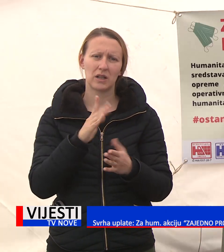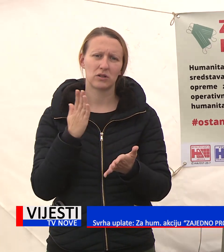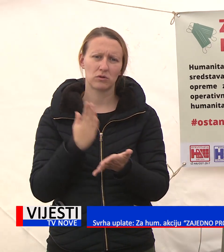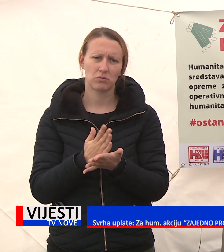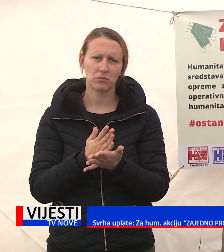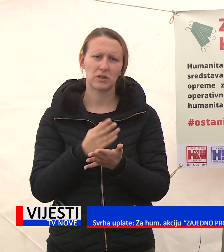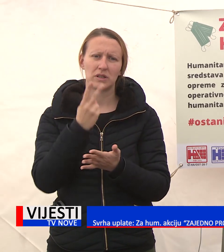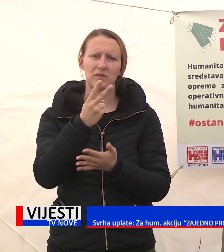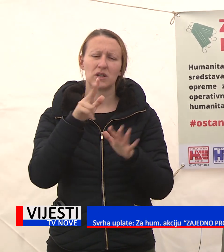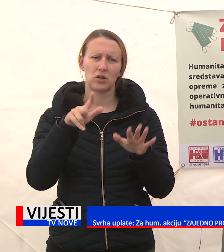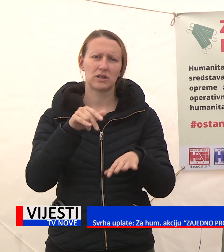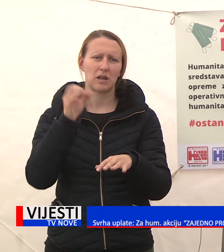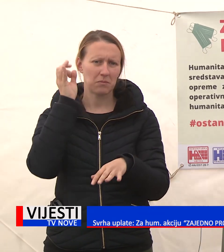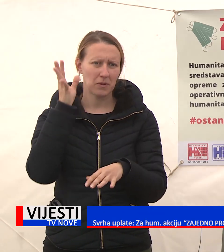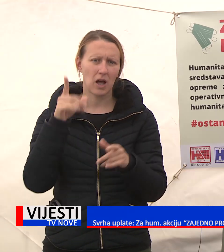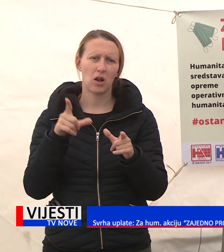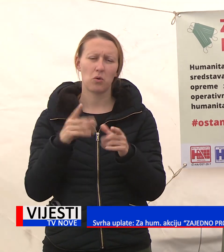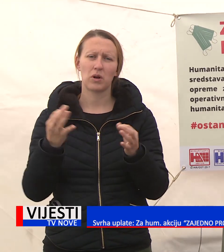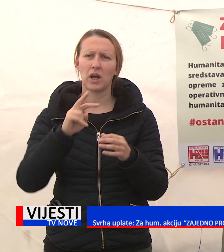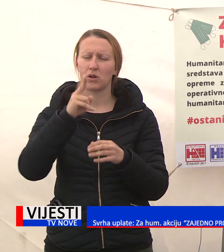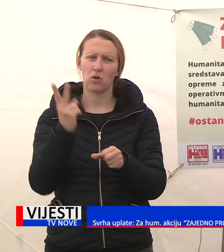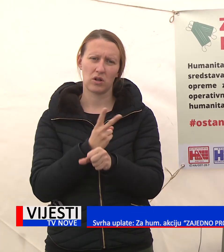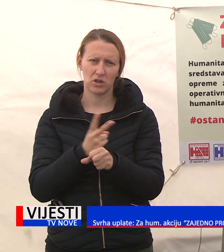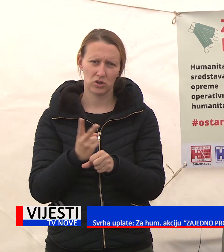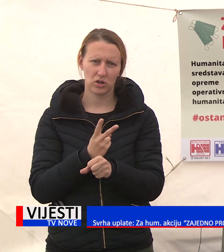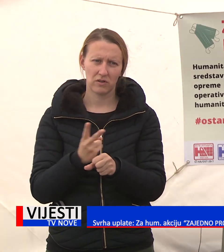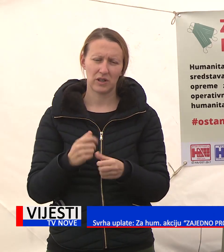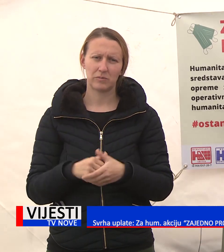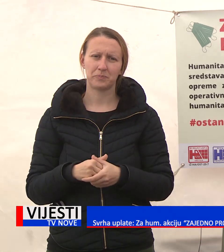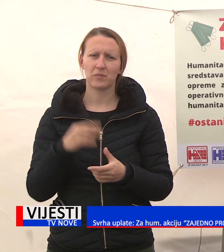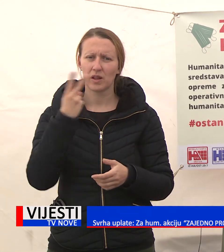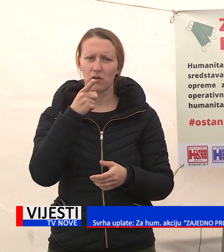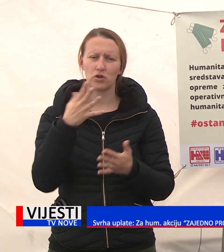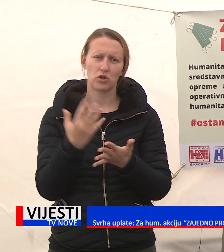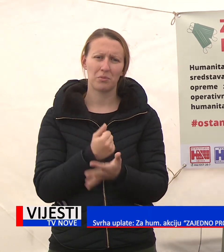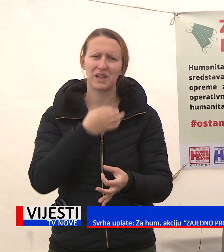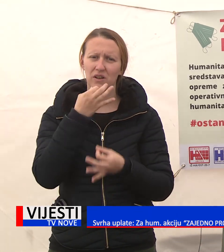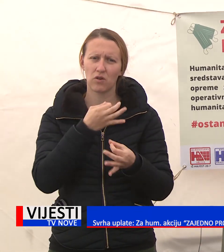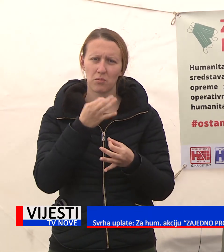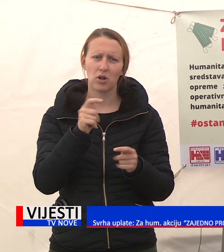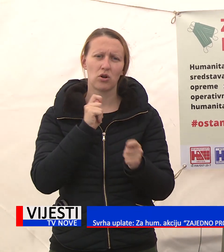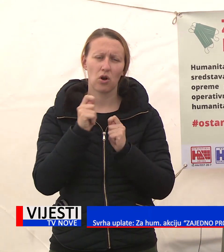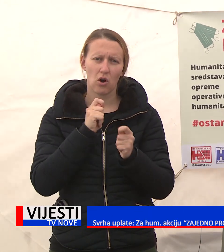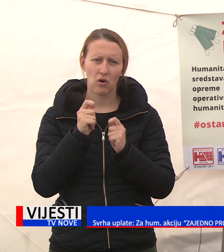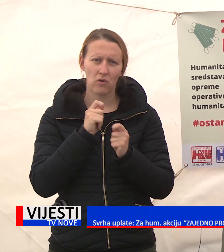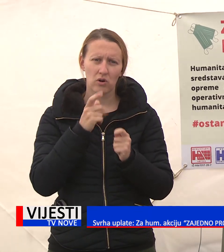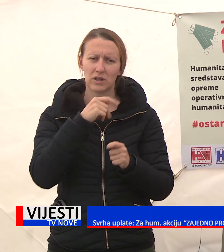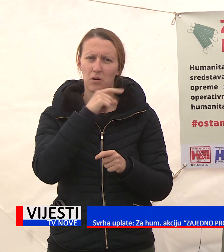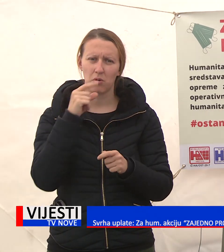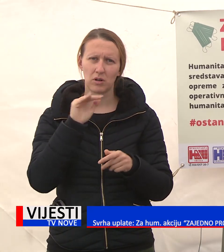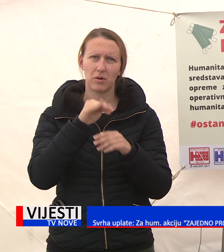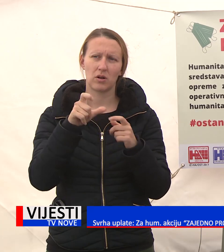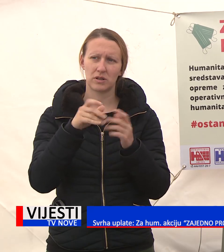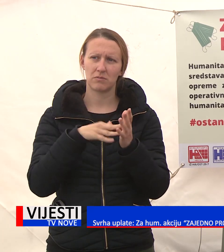bili 28 dana u nekoj drugoj zemlji. Naravno, oni će dobiti informacije, dogovorili smo se s policijom